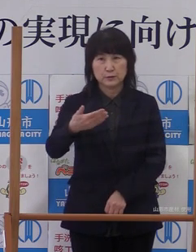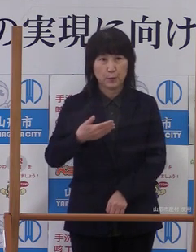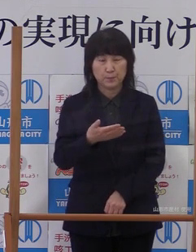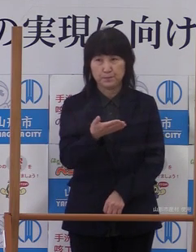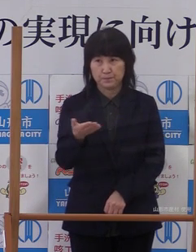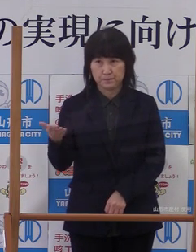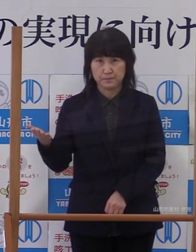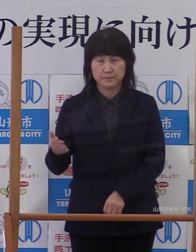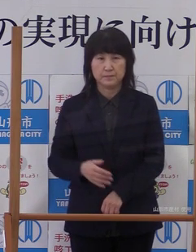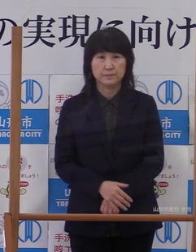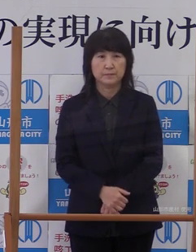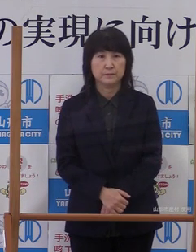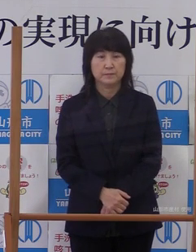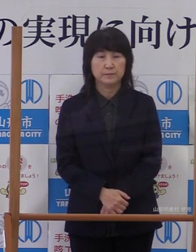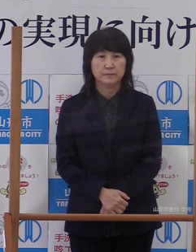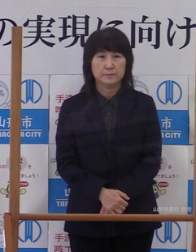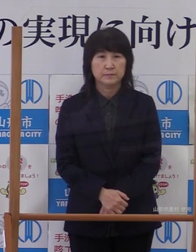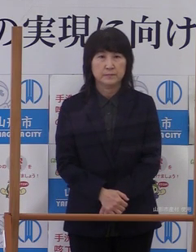他に内容であれば